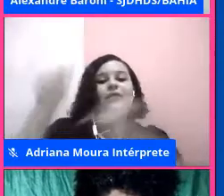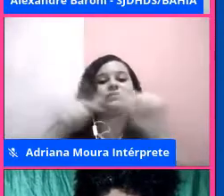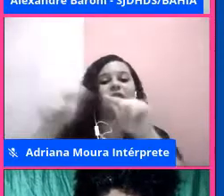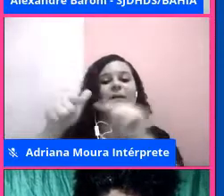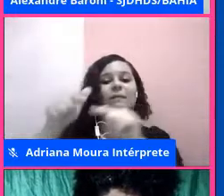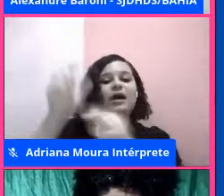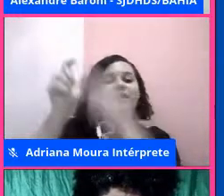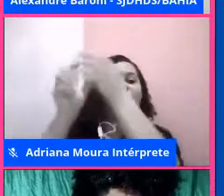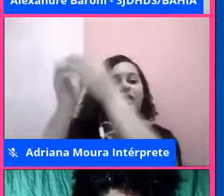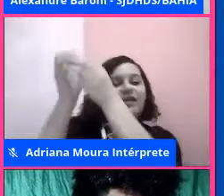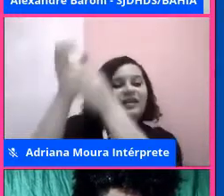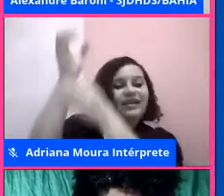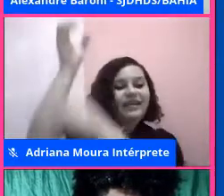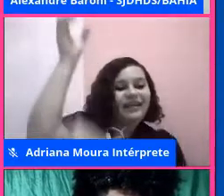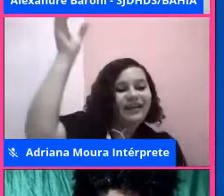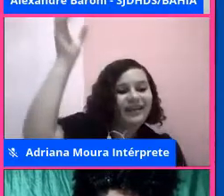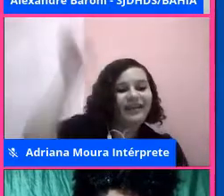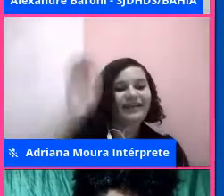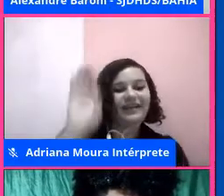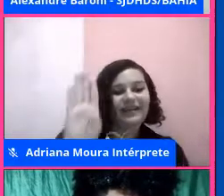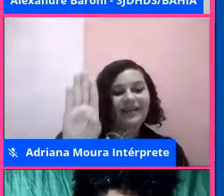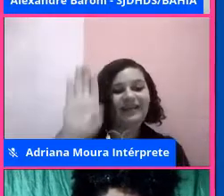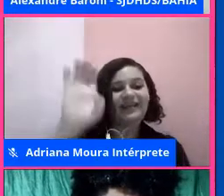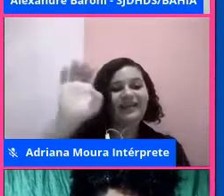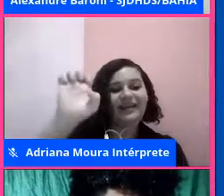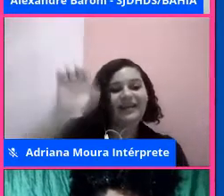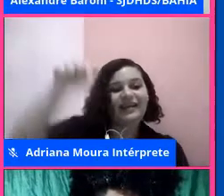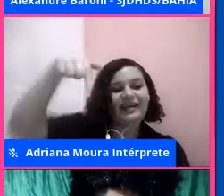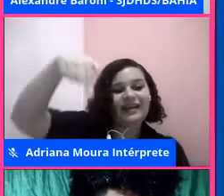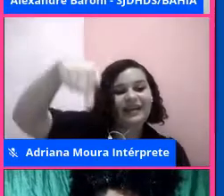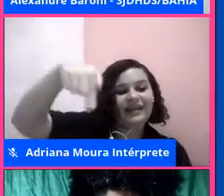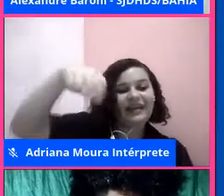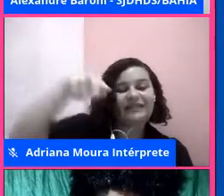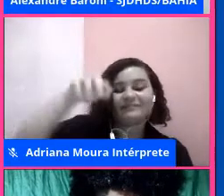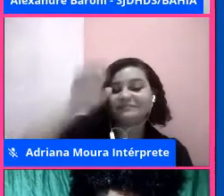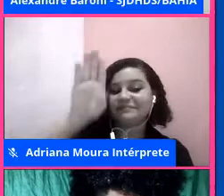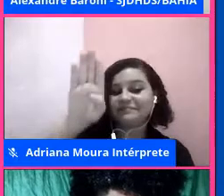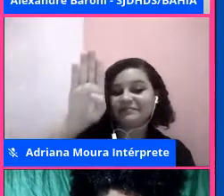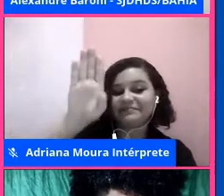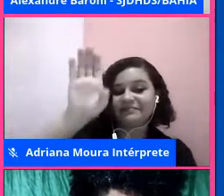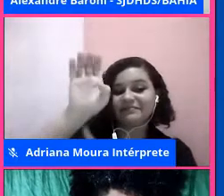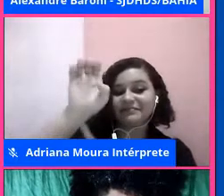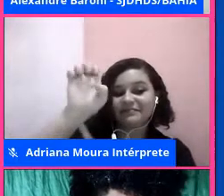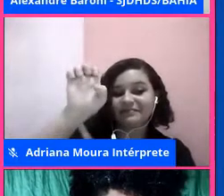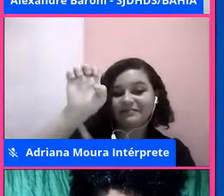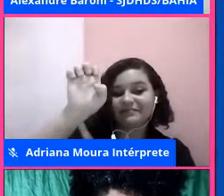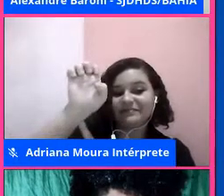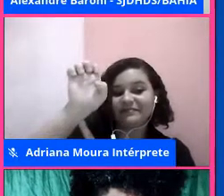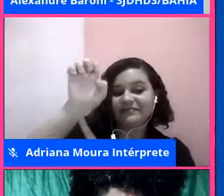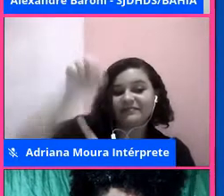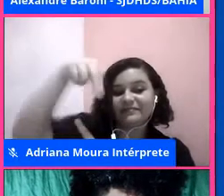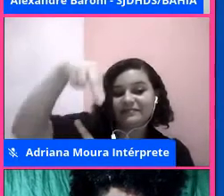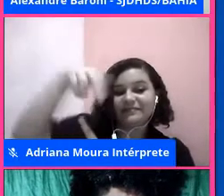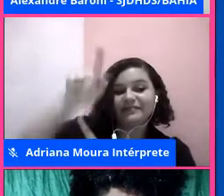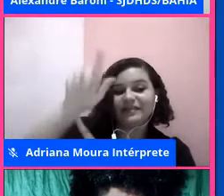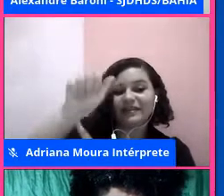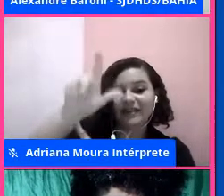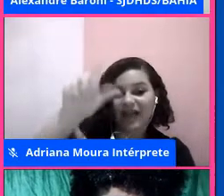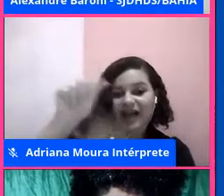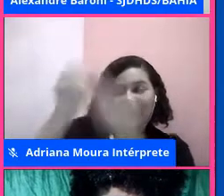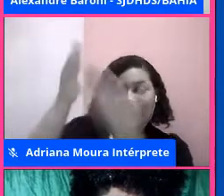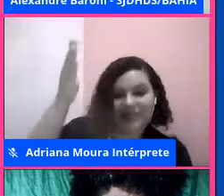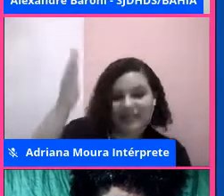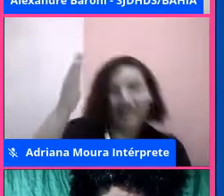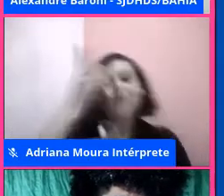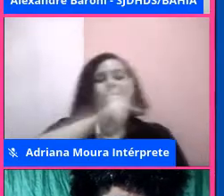quem coordenava as ações voltadas à tecnologia assistiva era o nosso querido professor Justino, que infelizmente não está mais entre